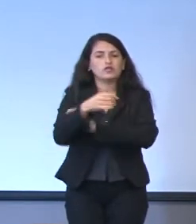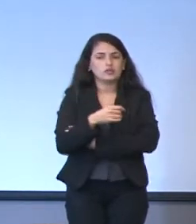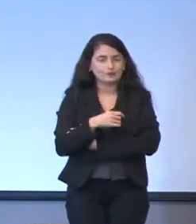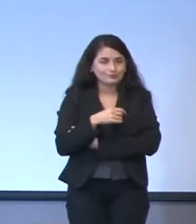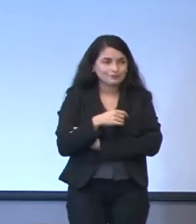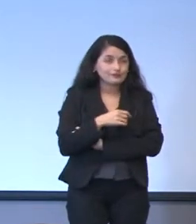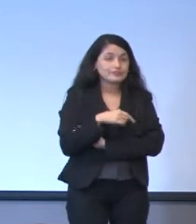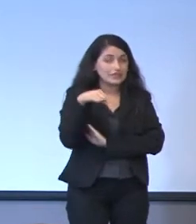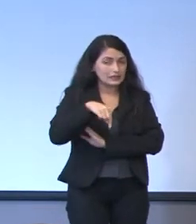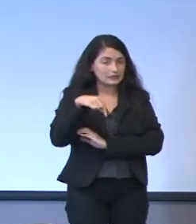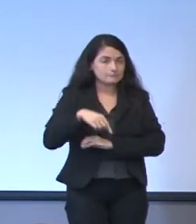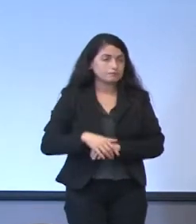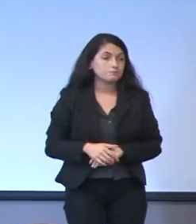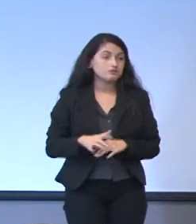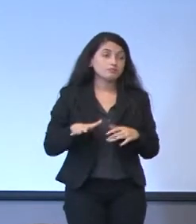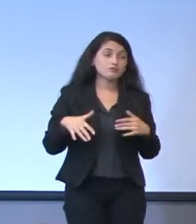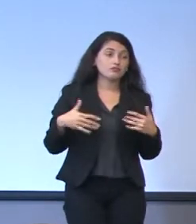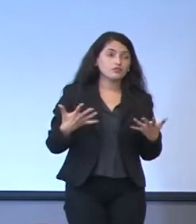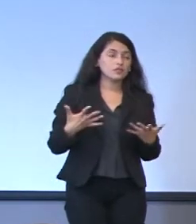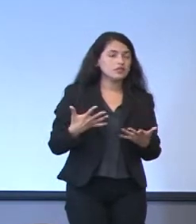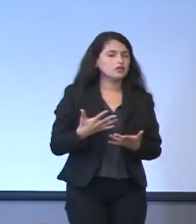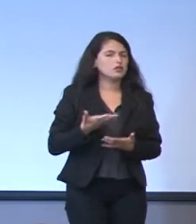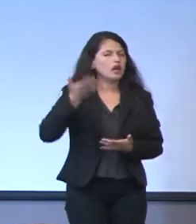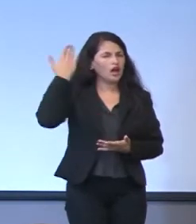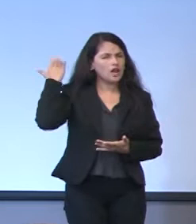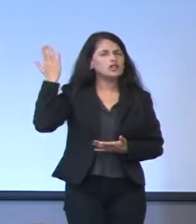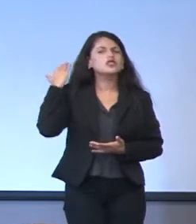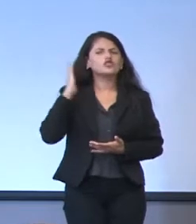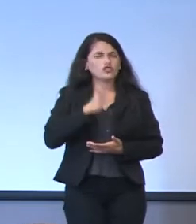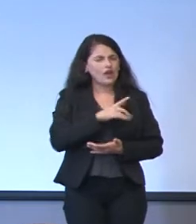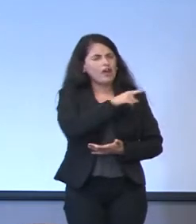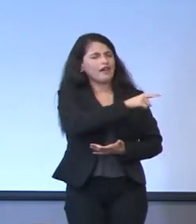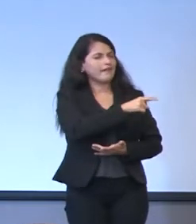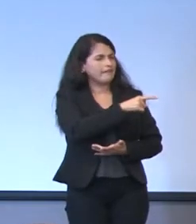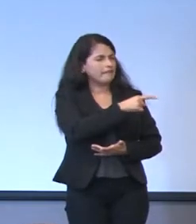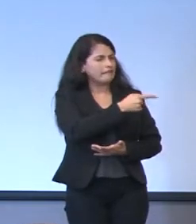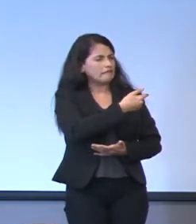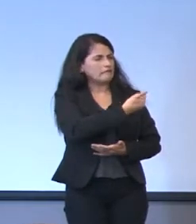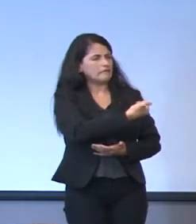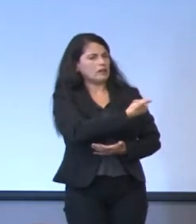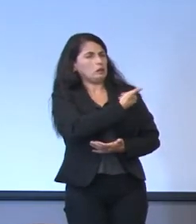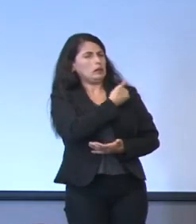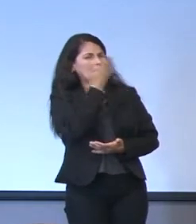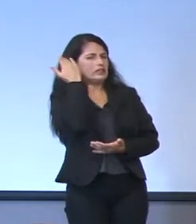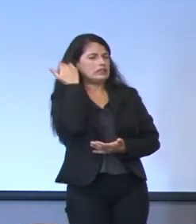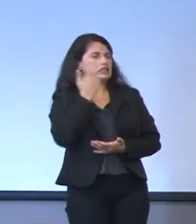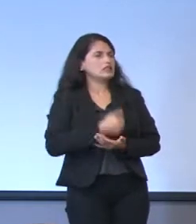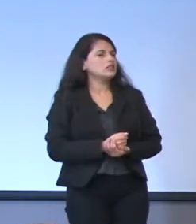E aí, uma fala que eu já ouvi do Rodrigo,